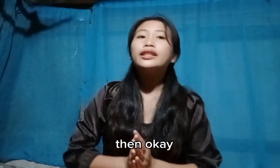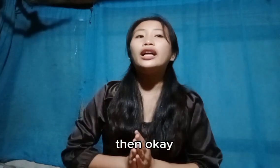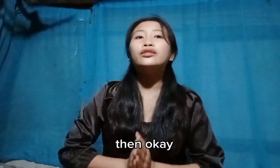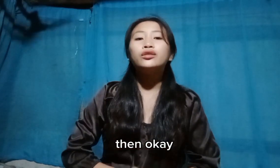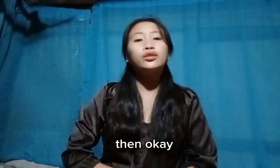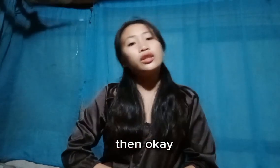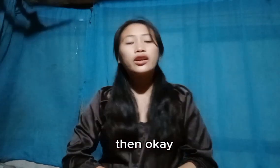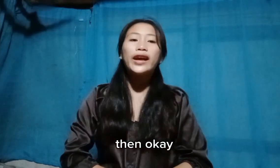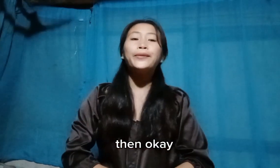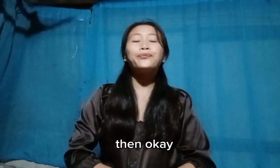10. Okay.